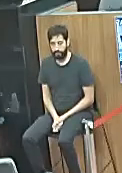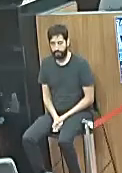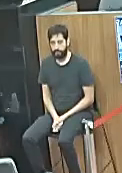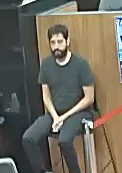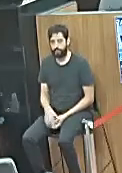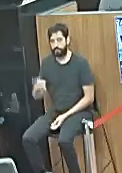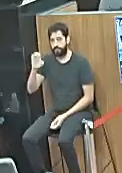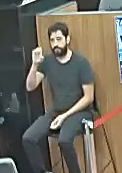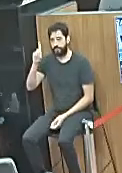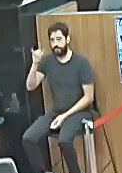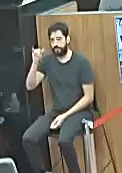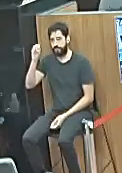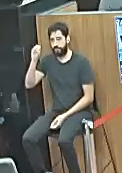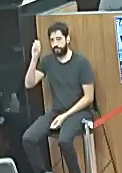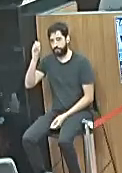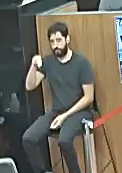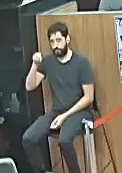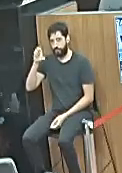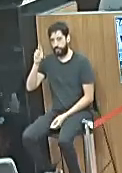cruz